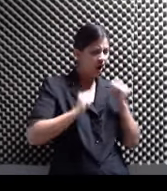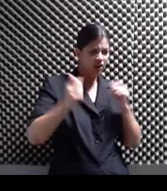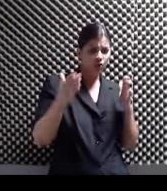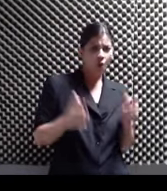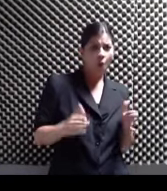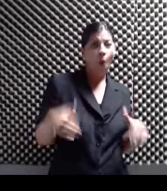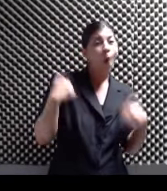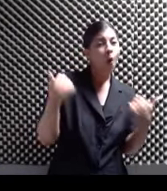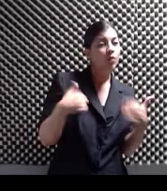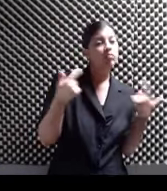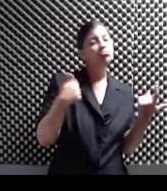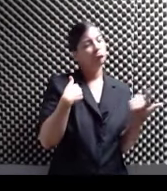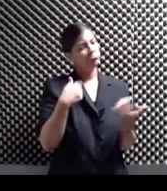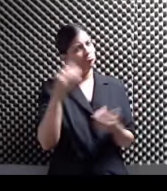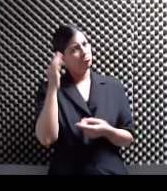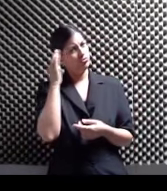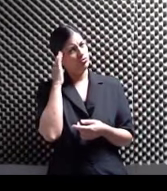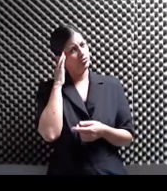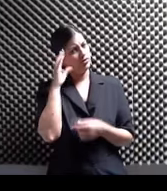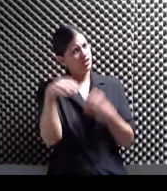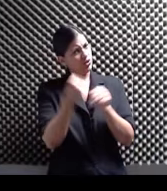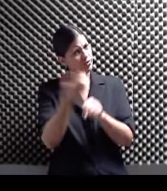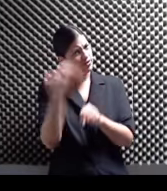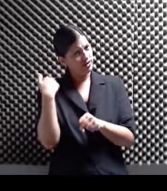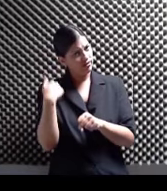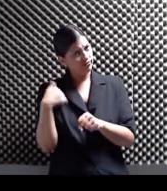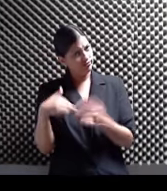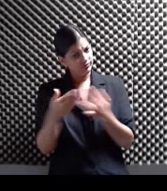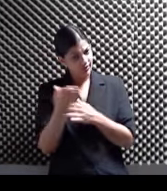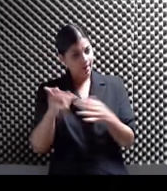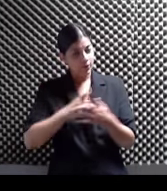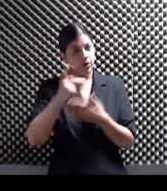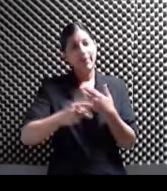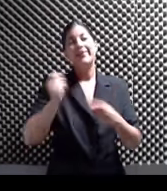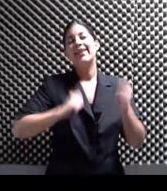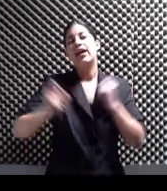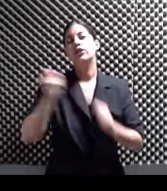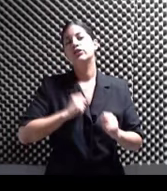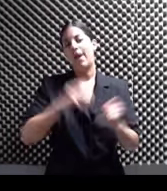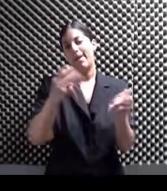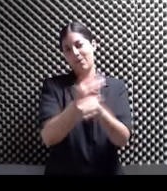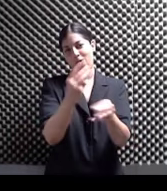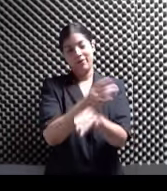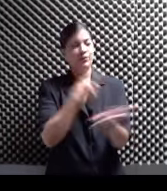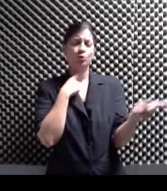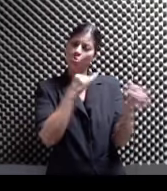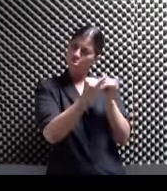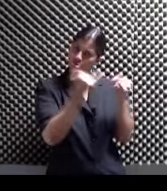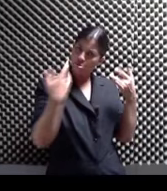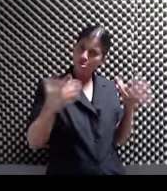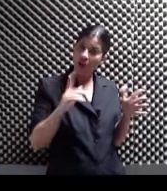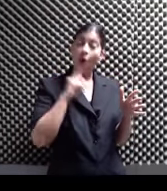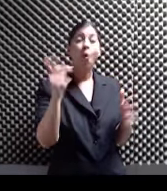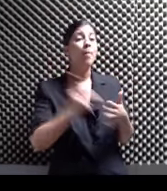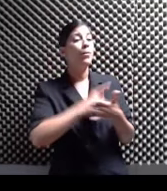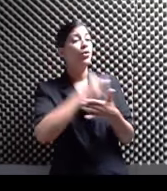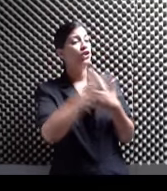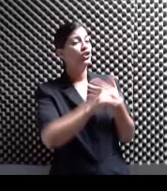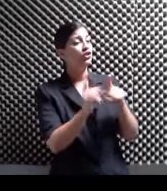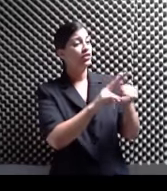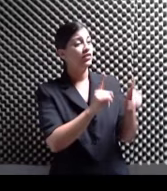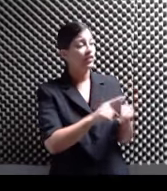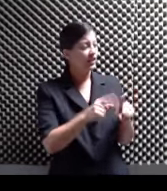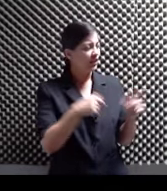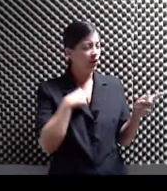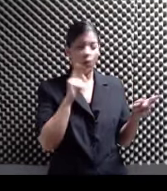oportunidad de conocer el año pasado a través del programa del Teatro Está de Moda. Ajá. Lo entrevisté. Él ha hecho varios proyectos. Uno de ellos se llama No Sé, que